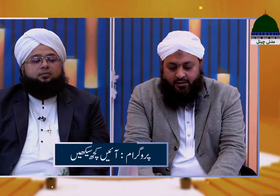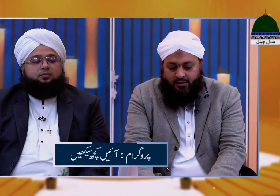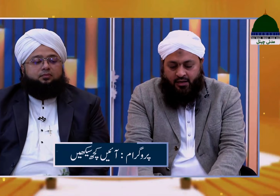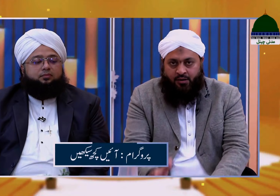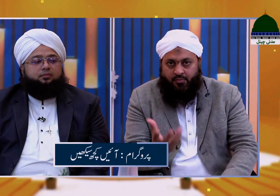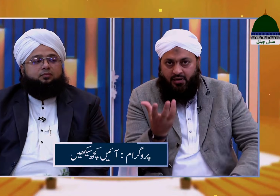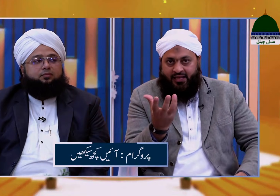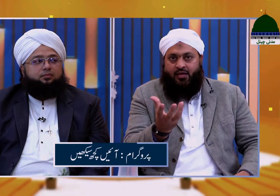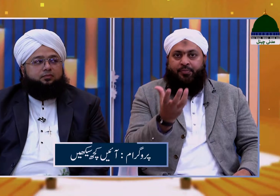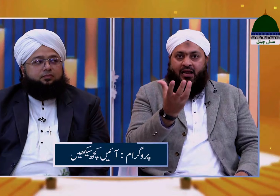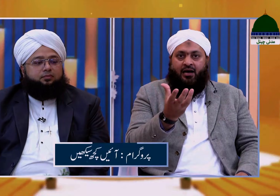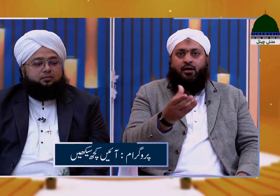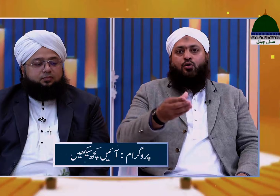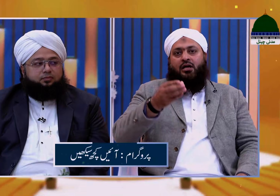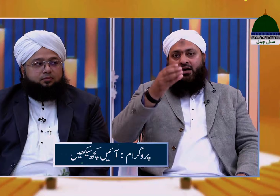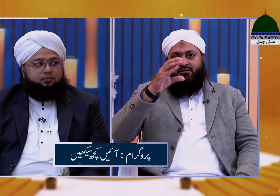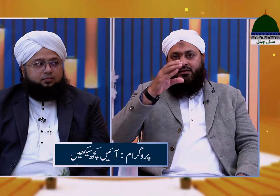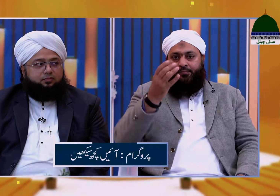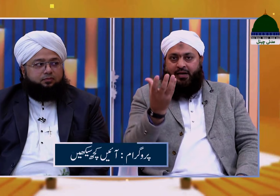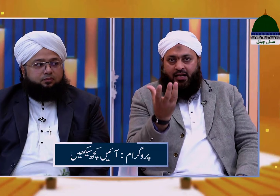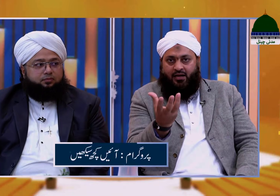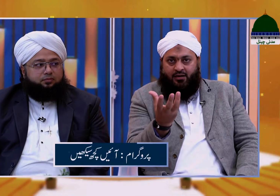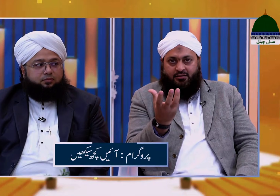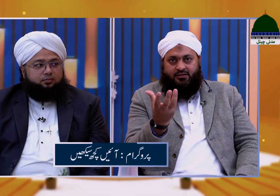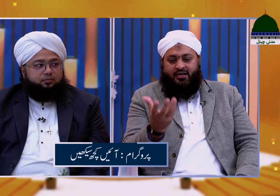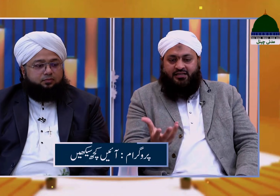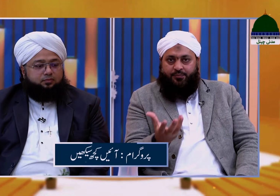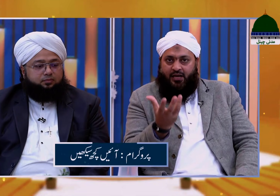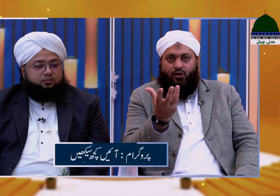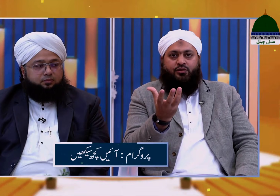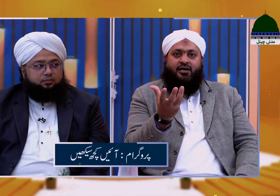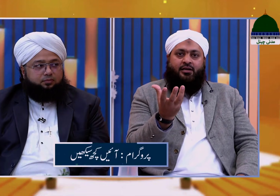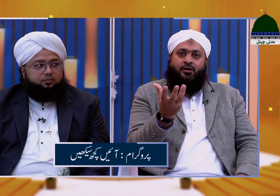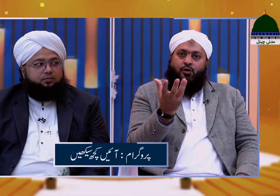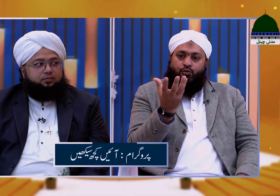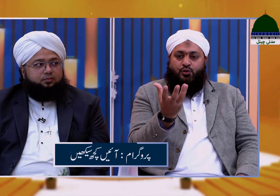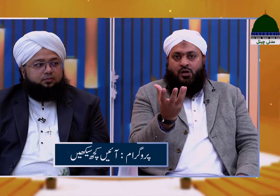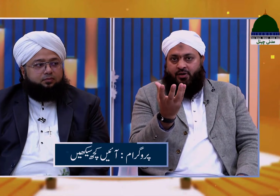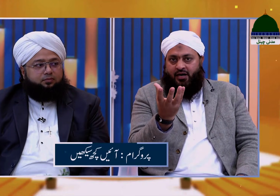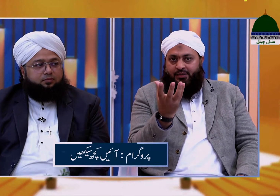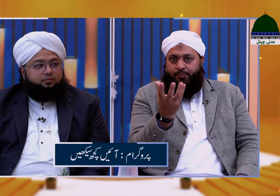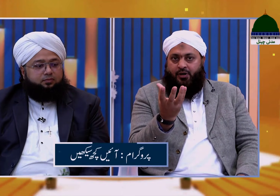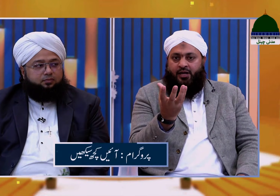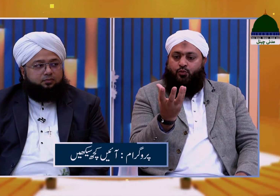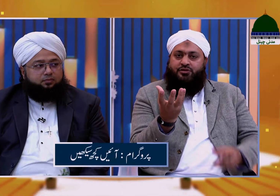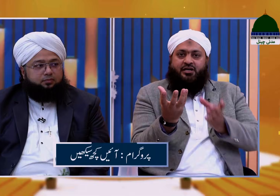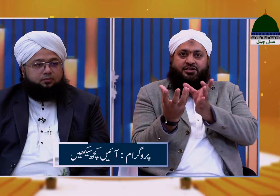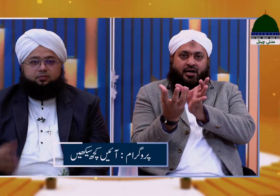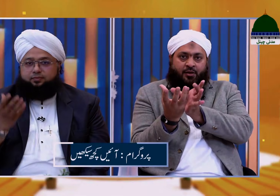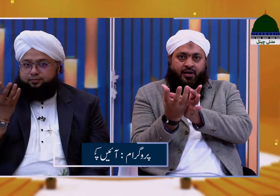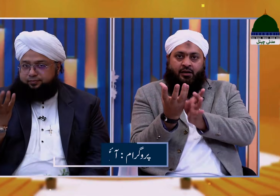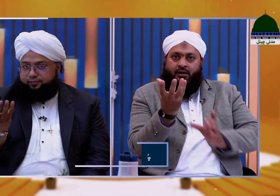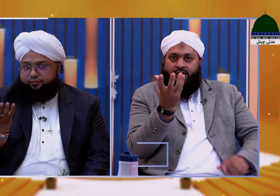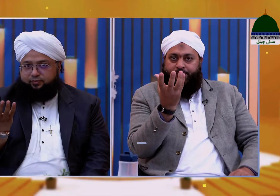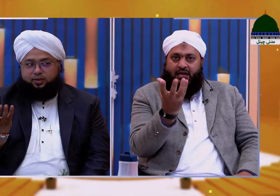سے اگر ہم لیں گے، پیالہ اور گلاس، پیالہ کا ظاہر جیسے پیالہ ہوتا ہے اسی کو ہم اگر ہاتھ میں پکڑیں تو اسی کا